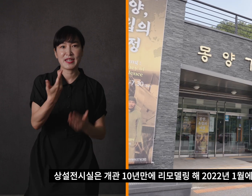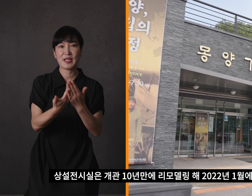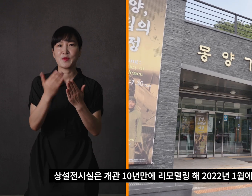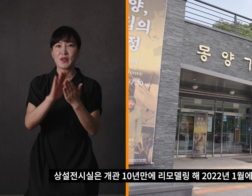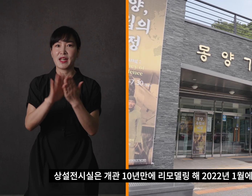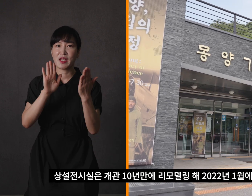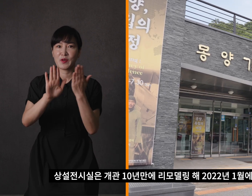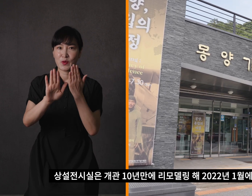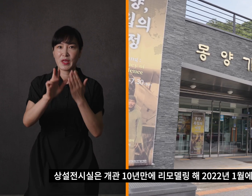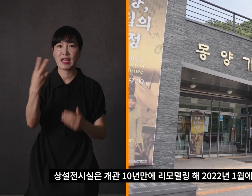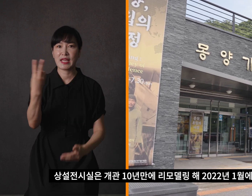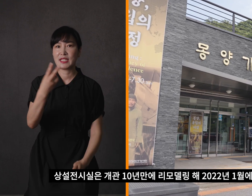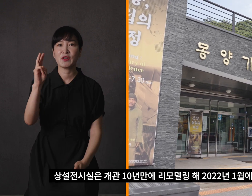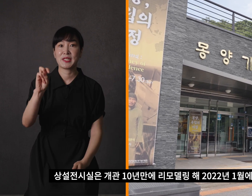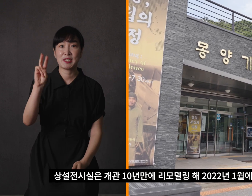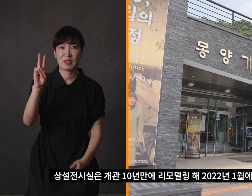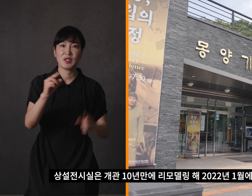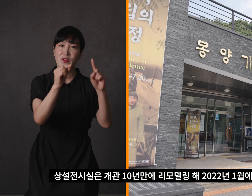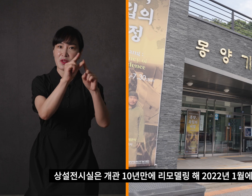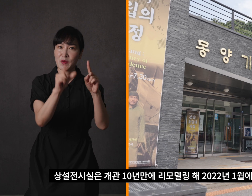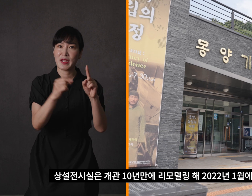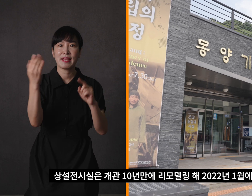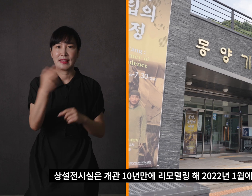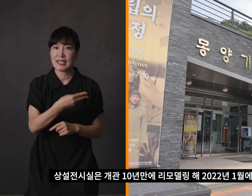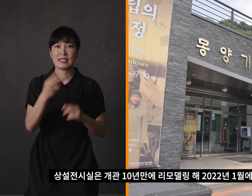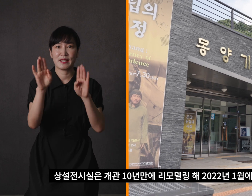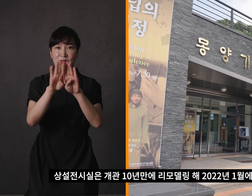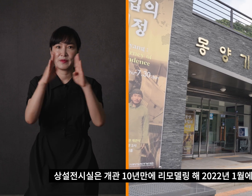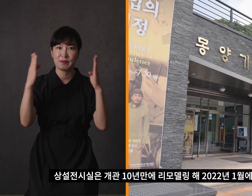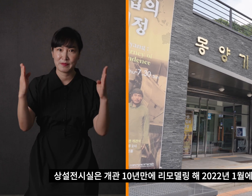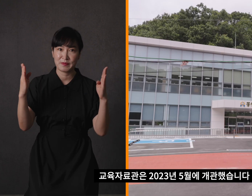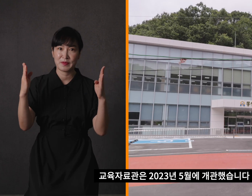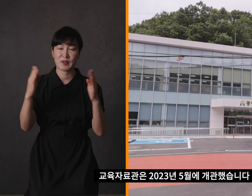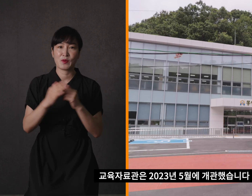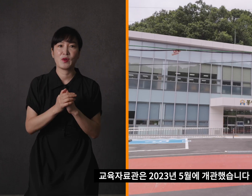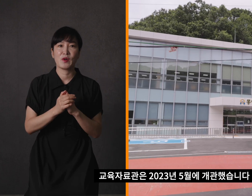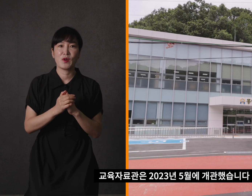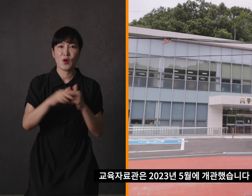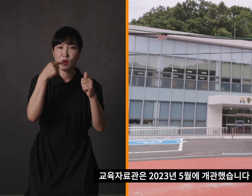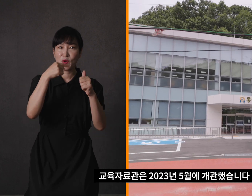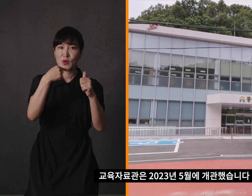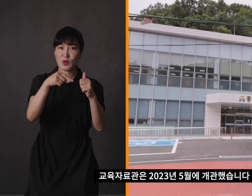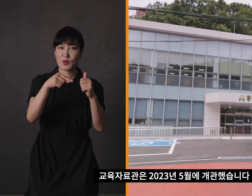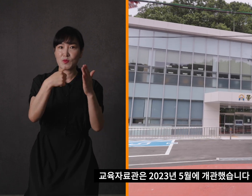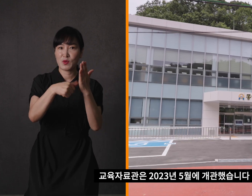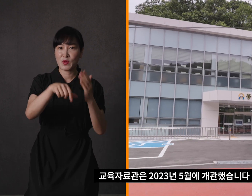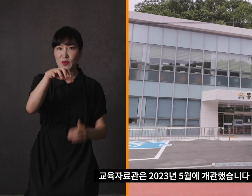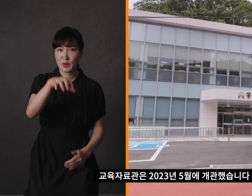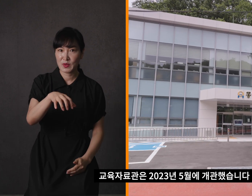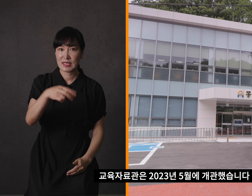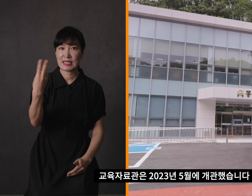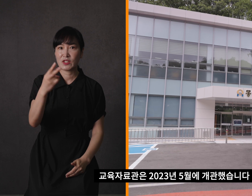상설전시실은 개관 10년 만에 리모델링해 2022년 1월에 재개관했고, 교육자료관은